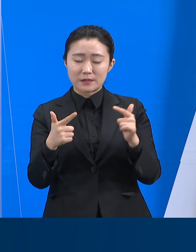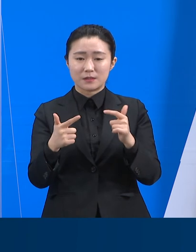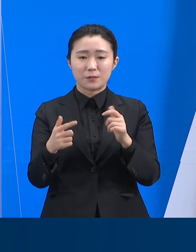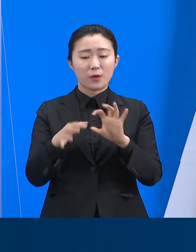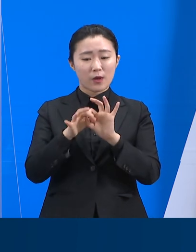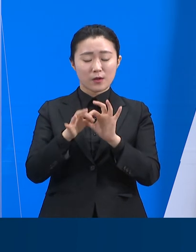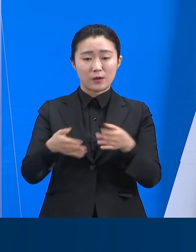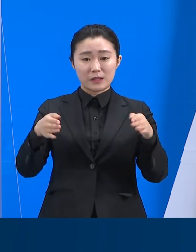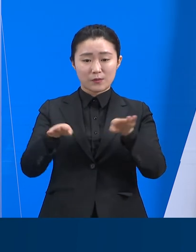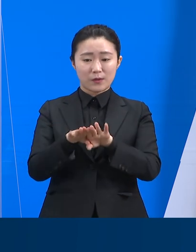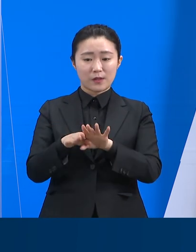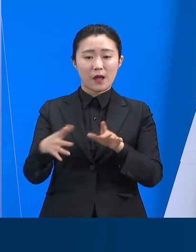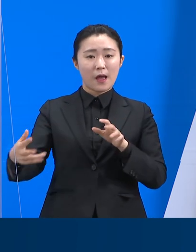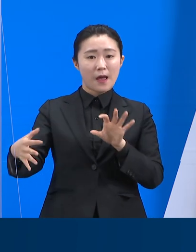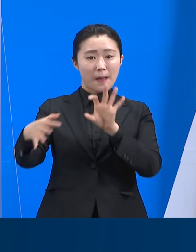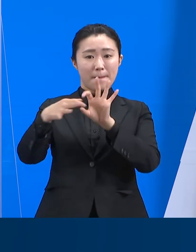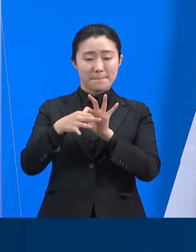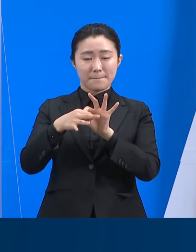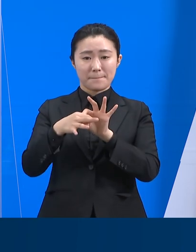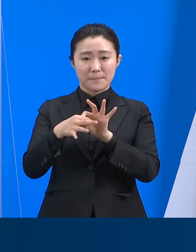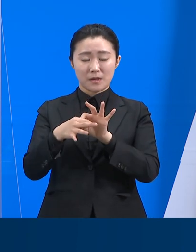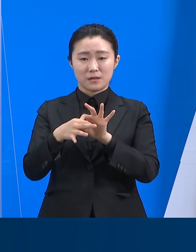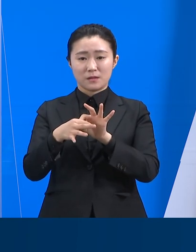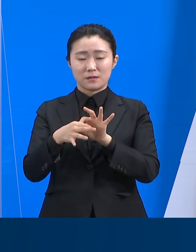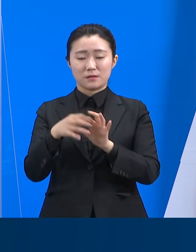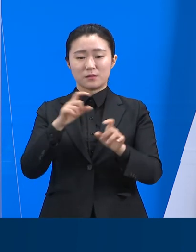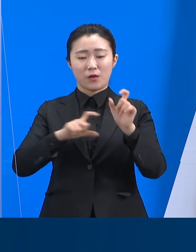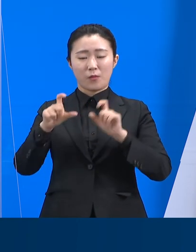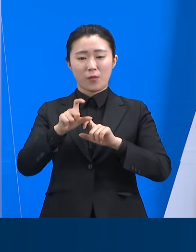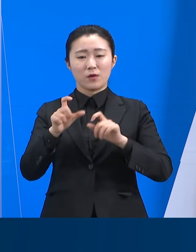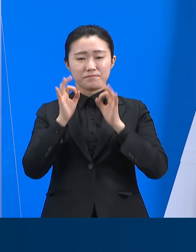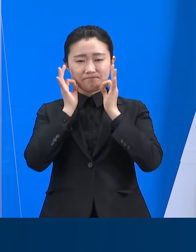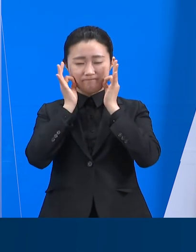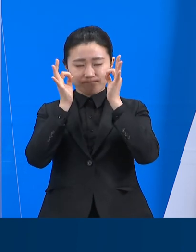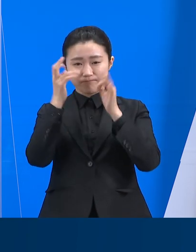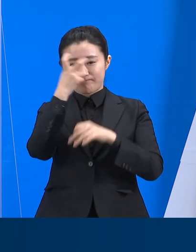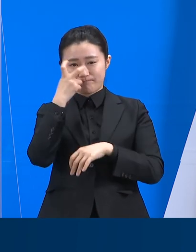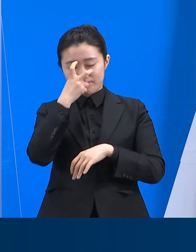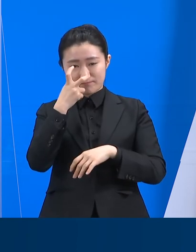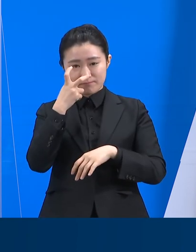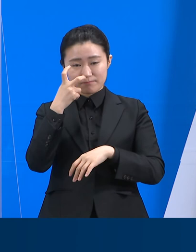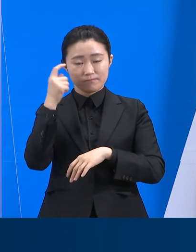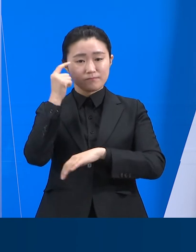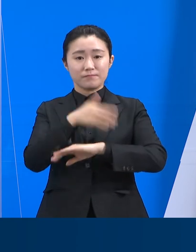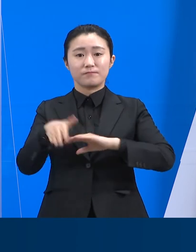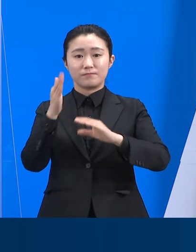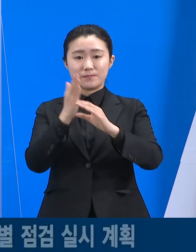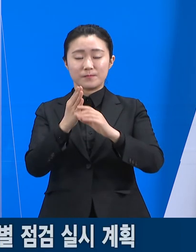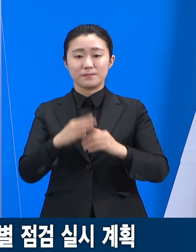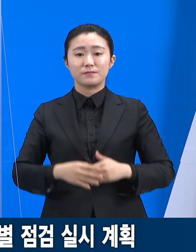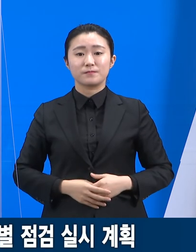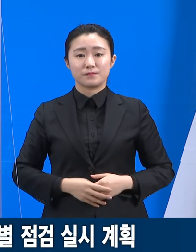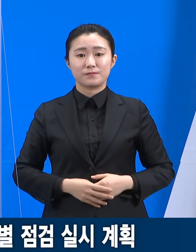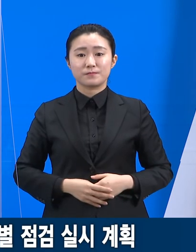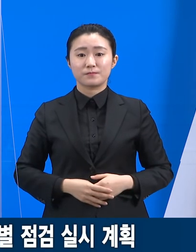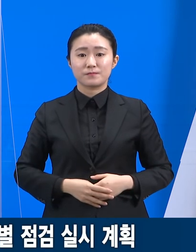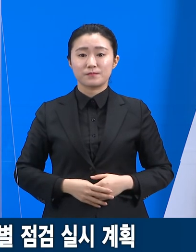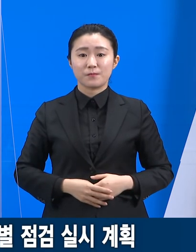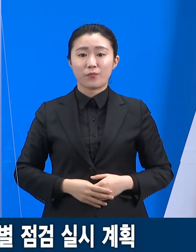없도록 노력하겠습니다. 정부 정책을 중심으로 관련 사업장 방역